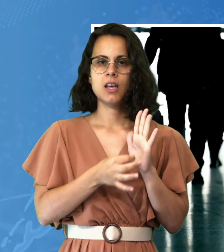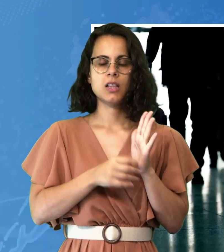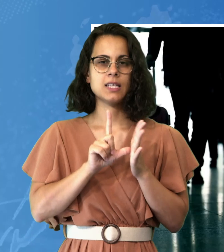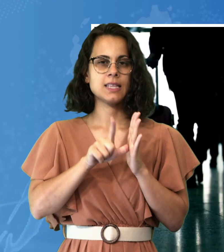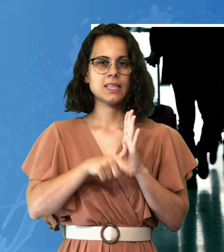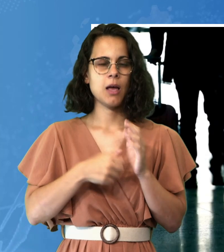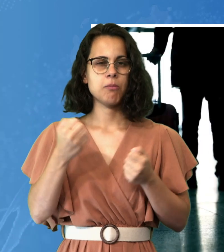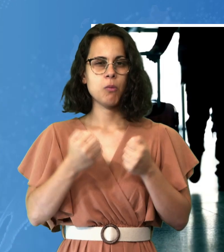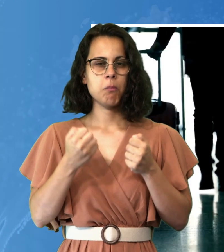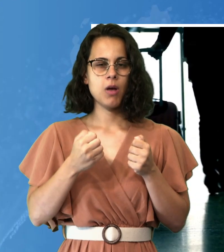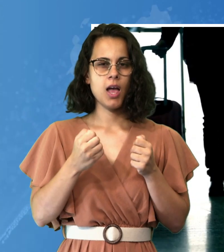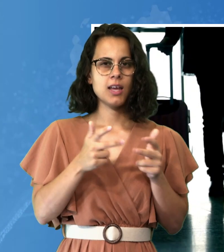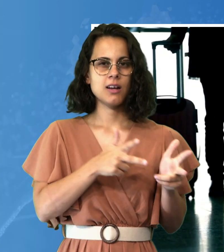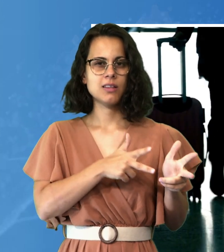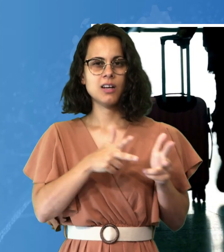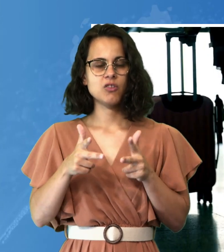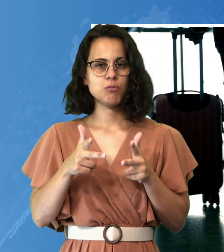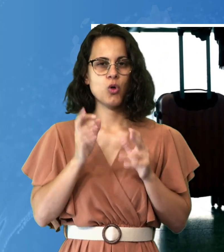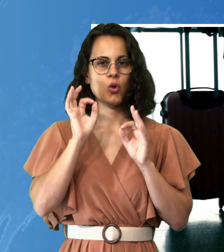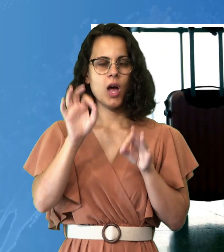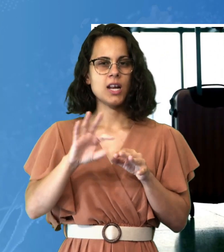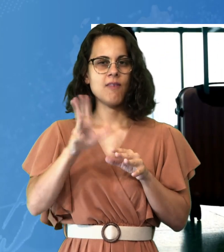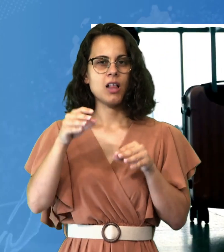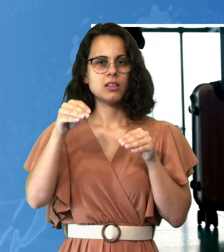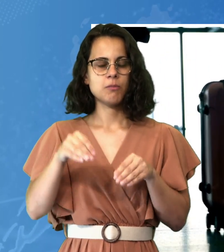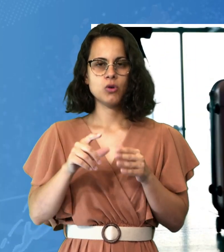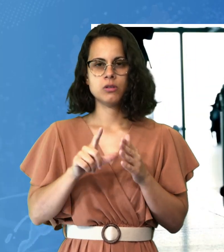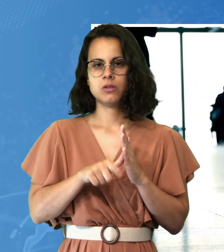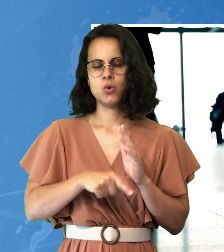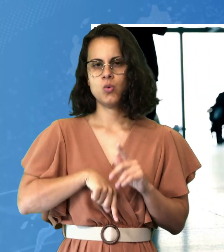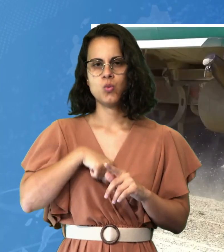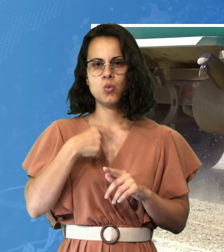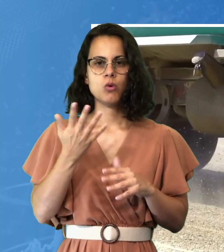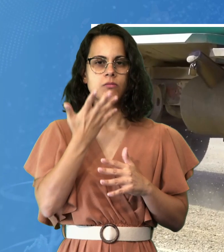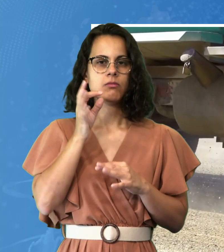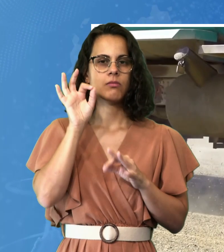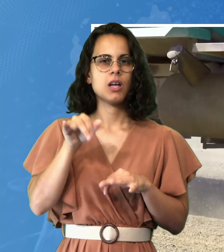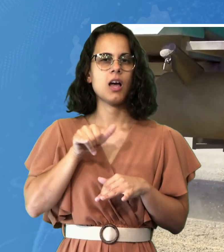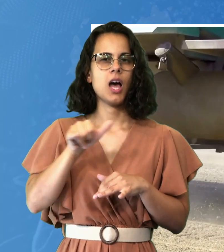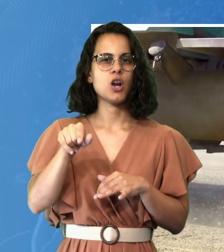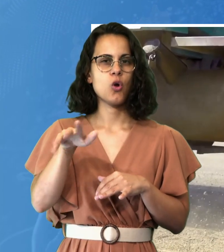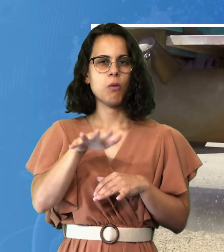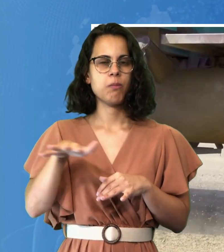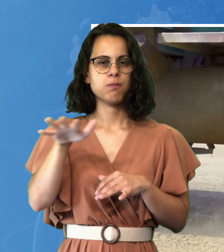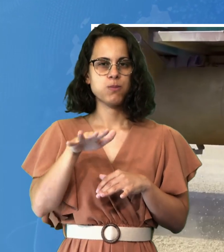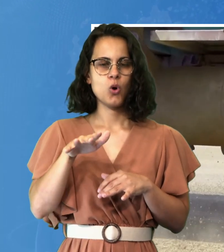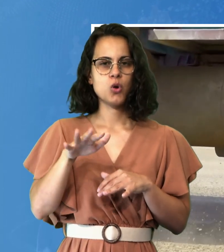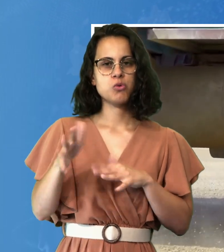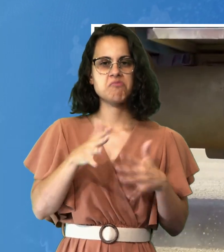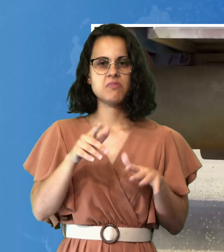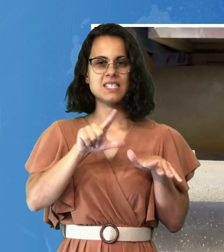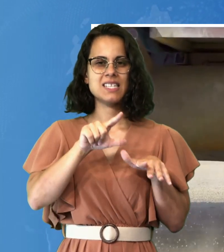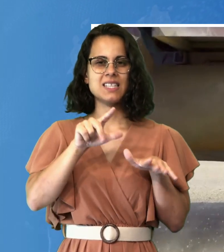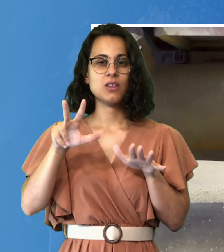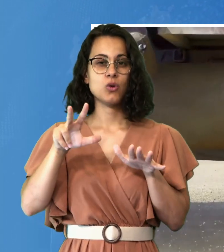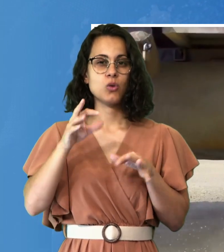raggiungere le infrastrutture di trasporto più vicine. Ad esempio per arrivare ad un aeroporto gli abitanti di queste zone impiegano in media 78 minuti